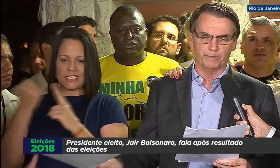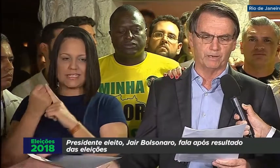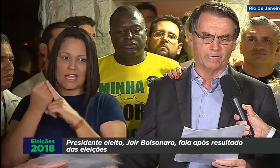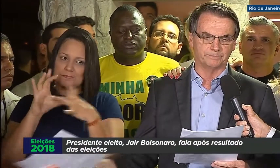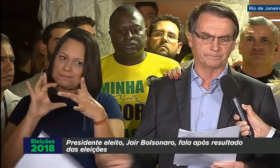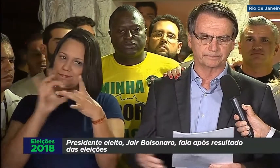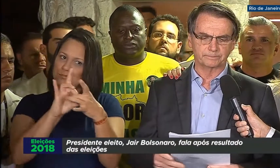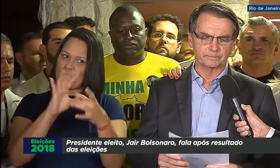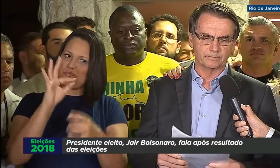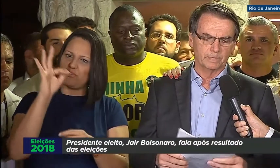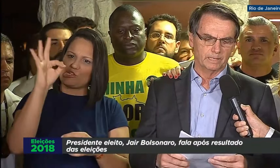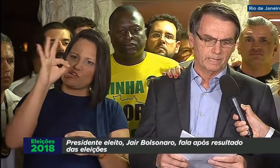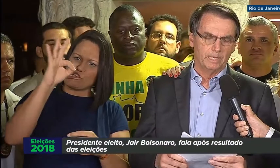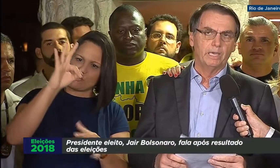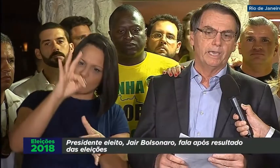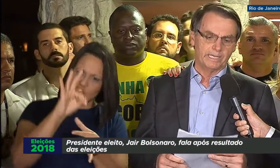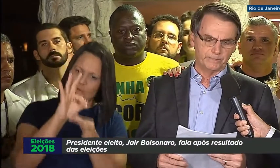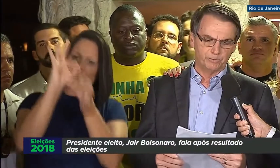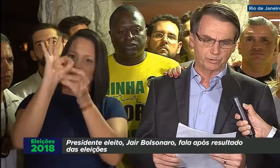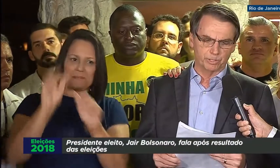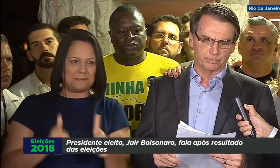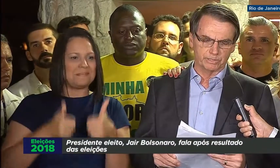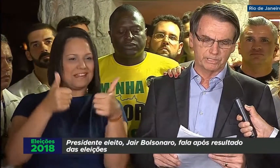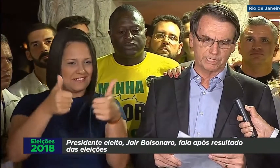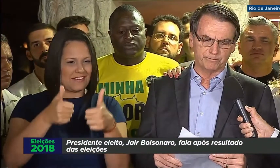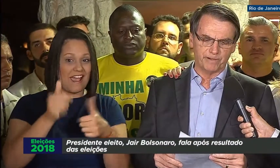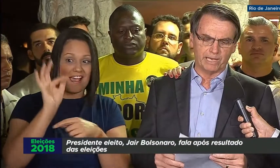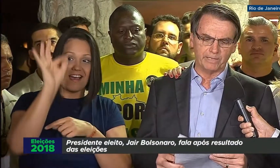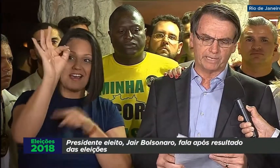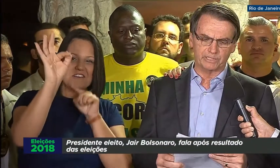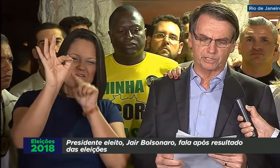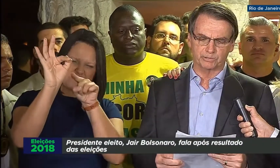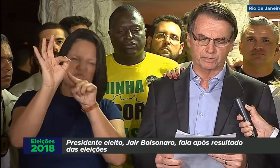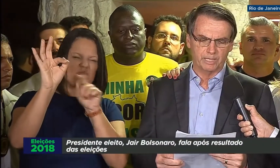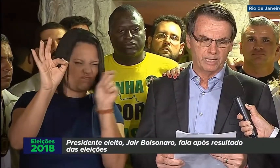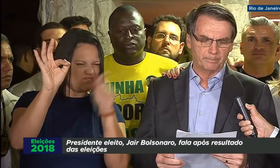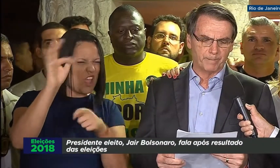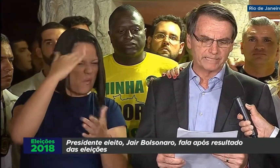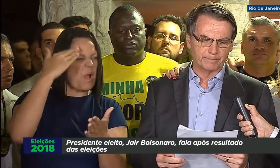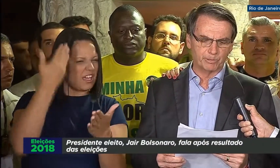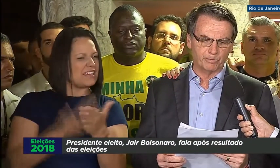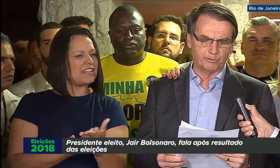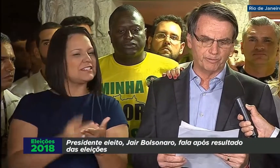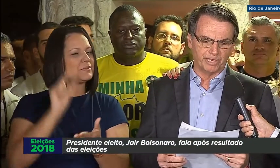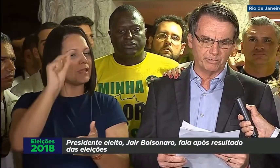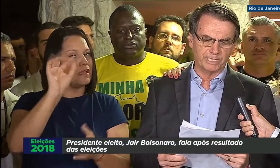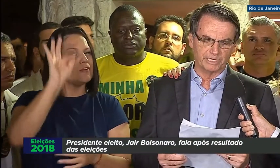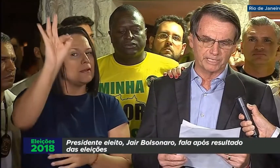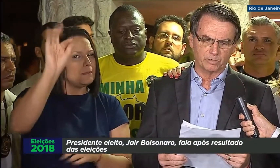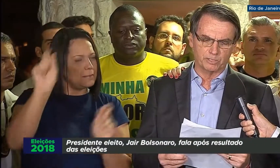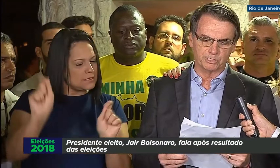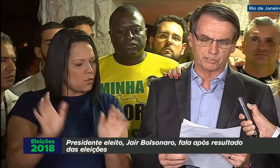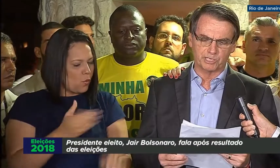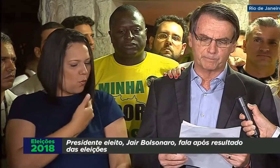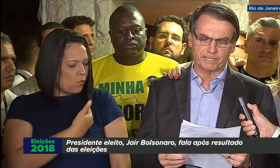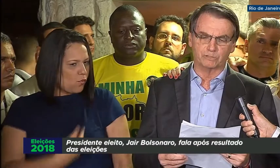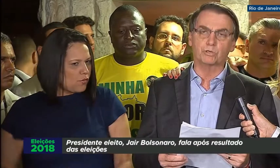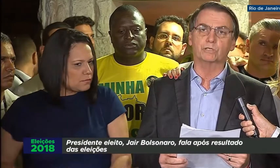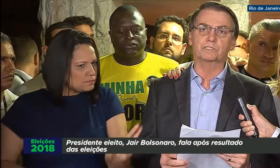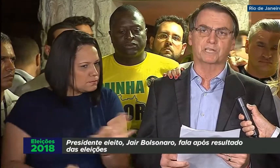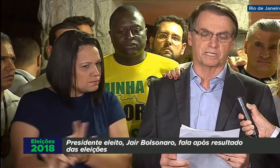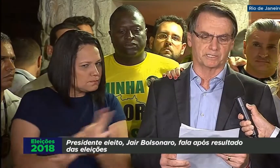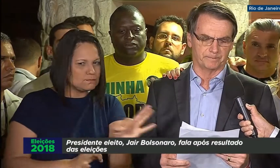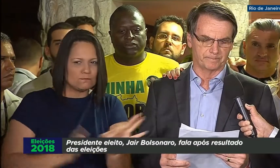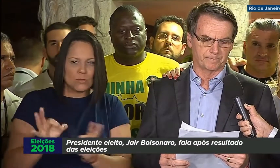um futuro melhor. Esse futuro, de que falo e acredito, passa por um governo que crie condições para